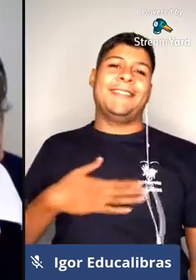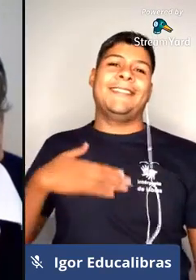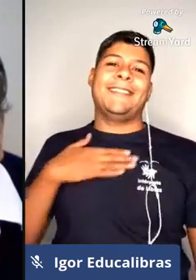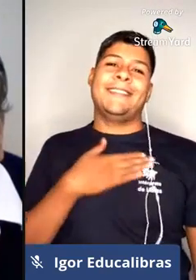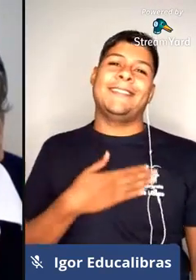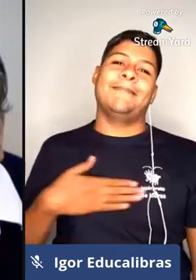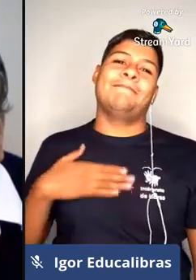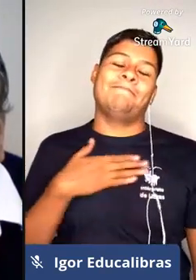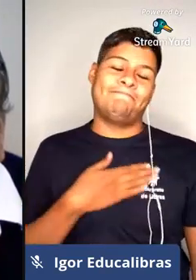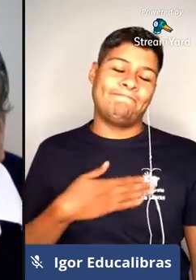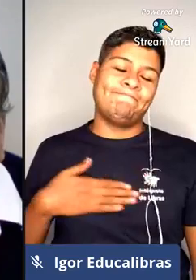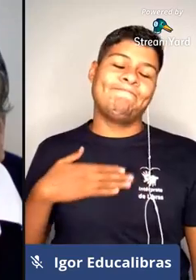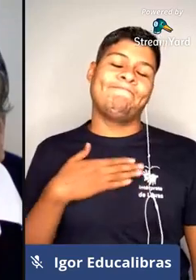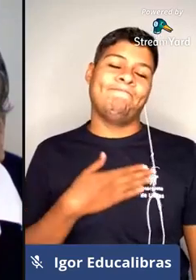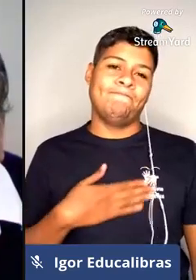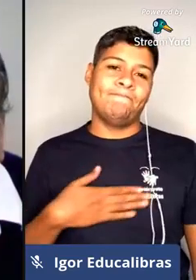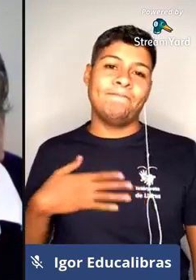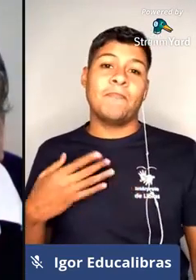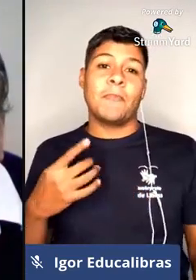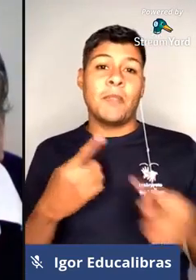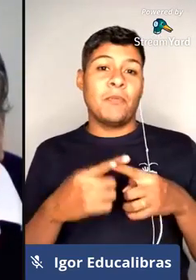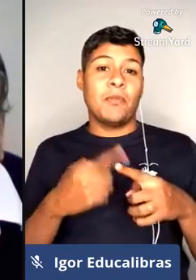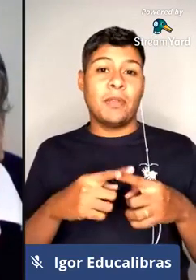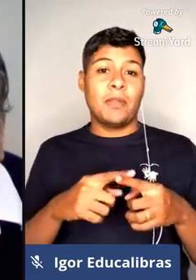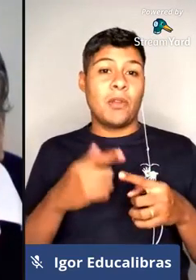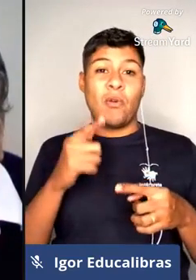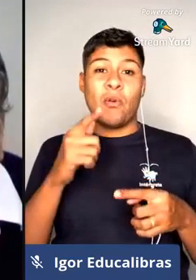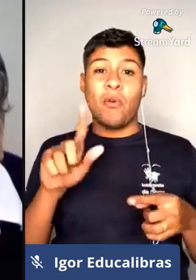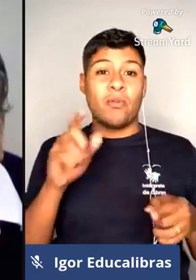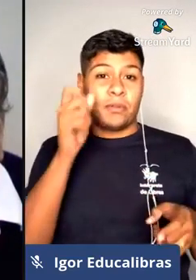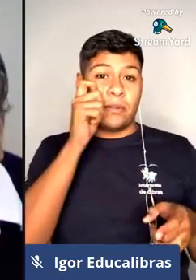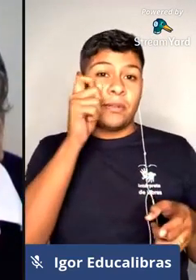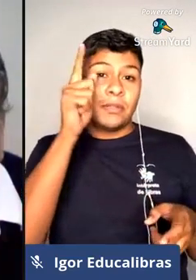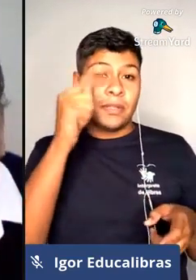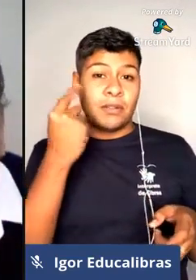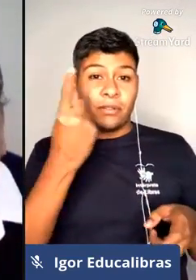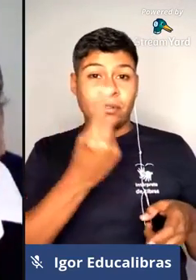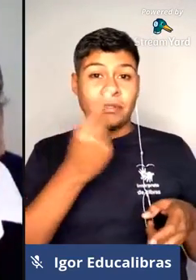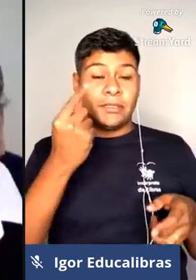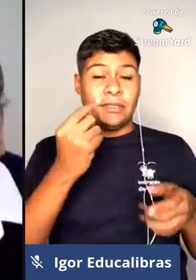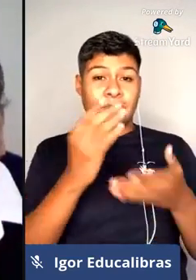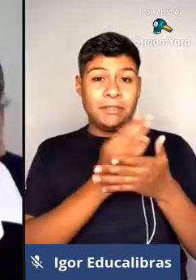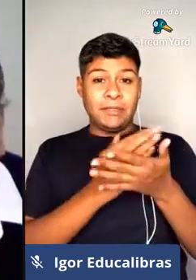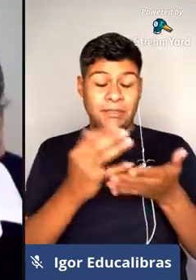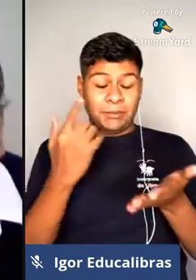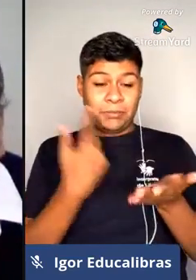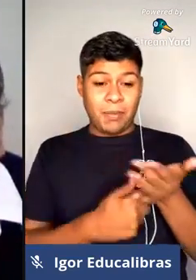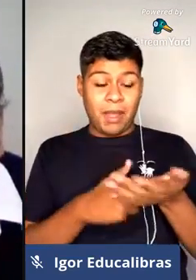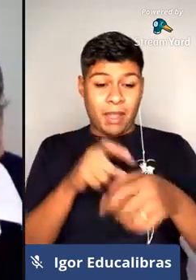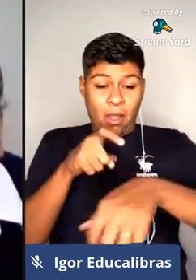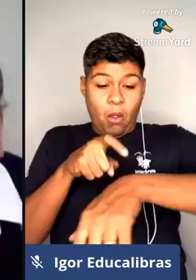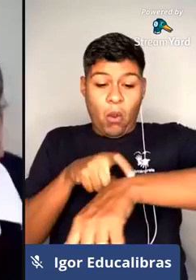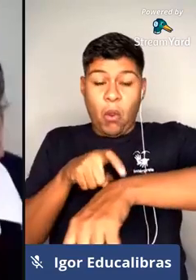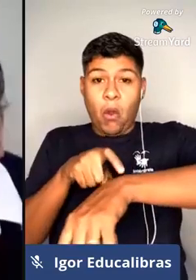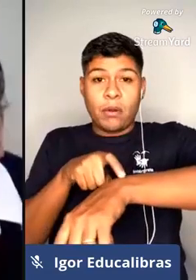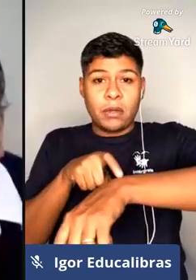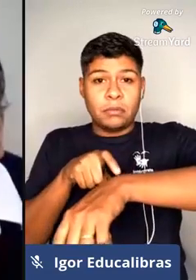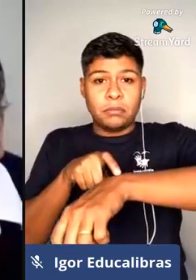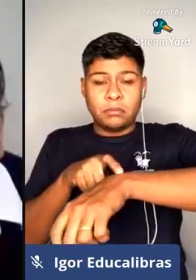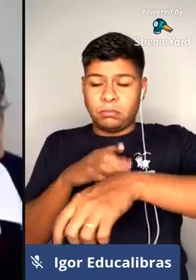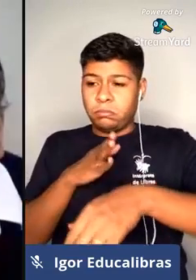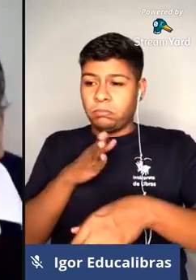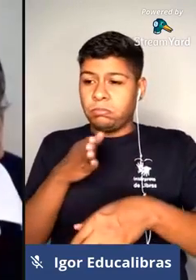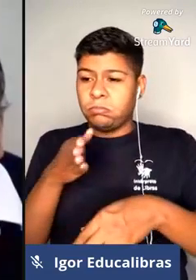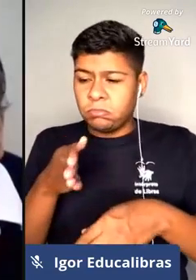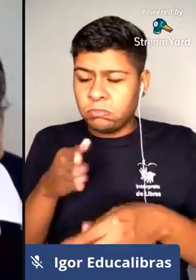porque, em outros tempos, nós, às vezes, tínhamos que marcar hora com o secretário para que fôssemos